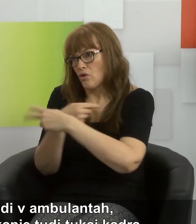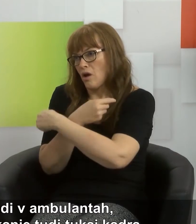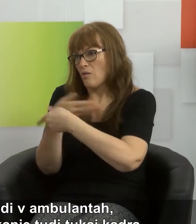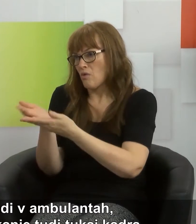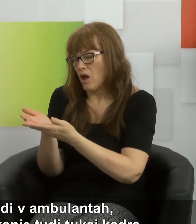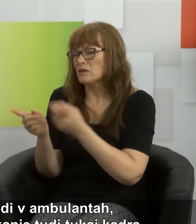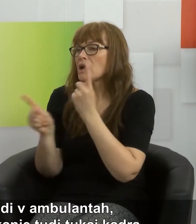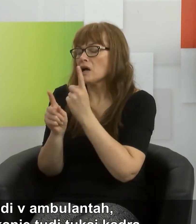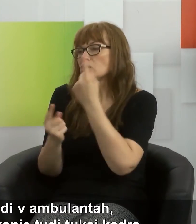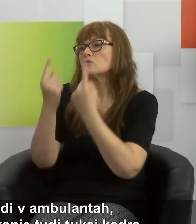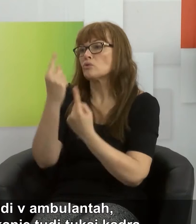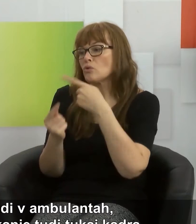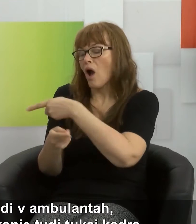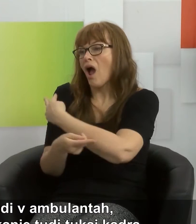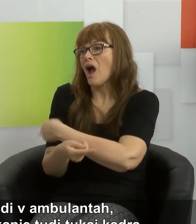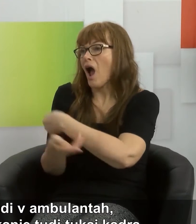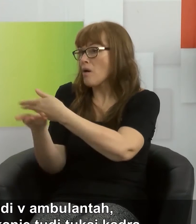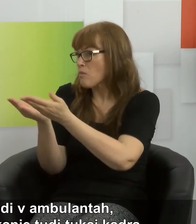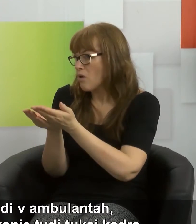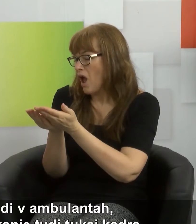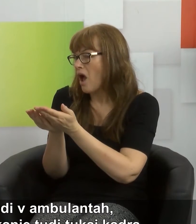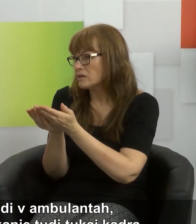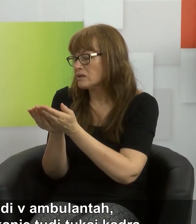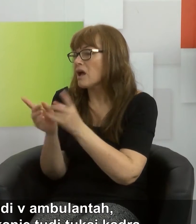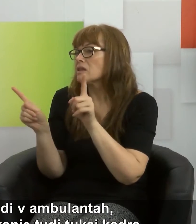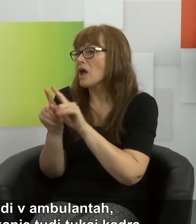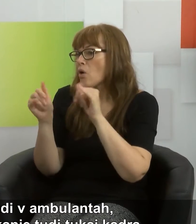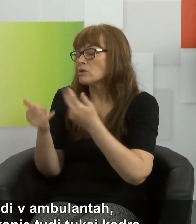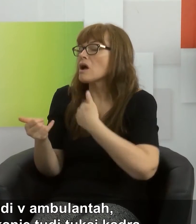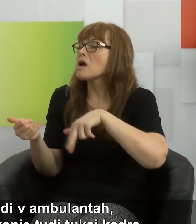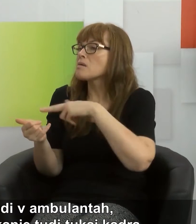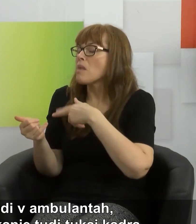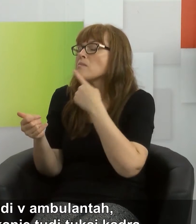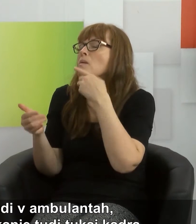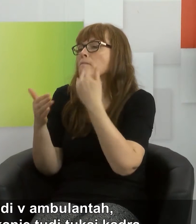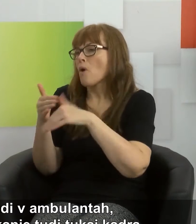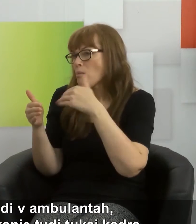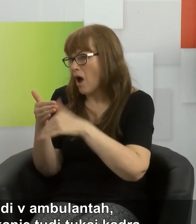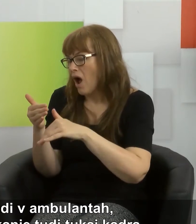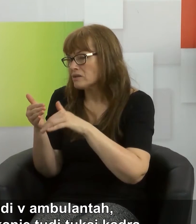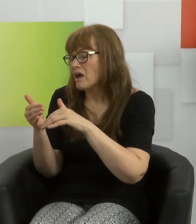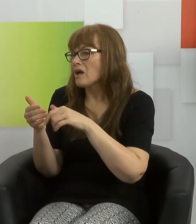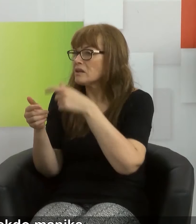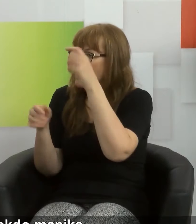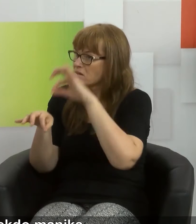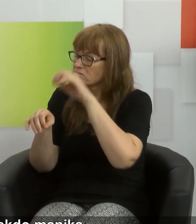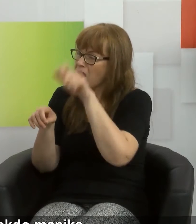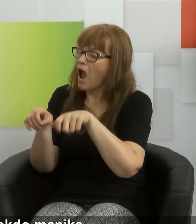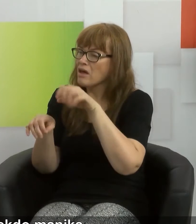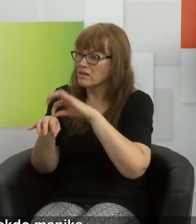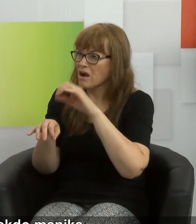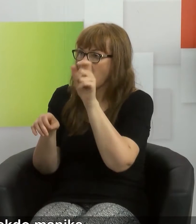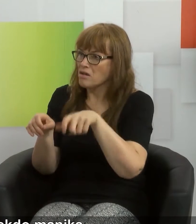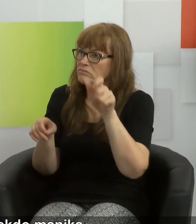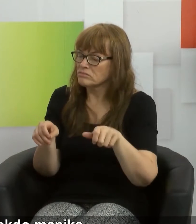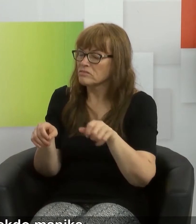Enako se dogaja tudi v ambulantah, tako da imamo pomankanje tudi tukaj kadra, predvsem,